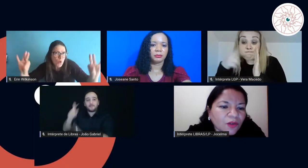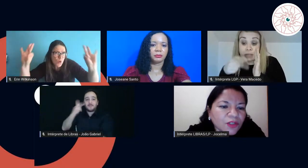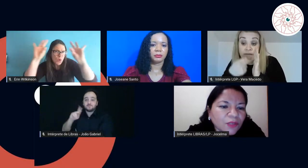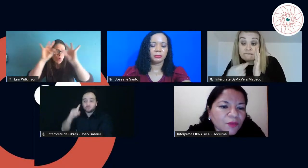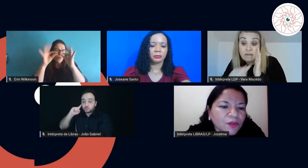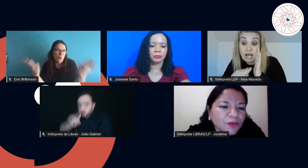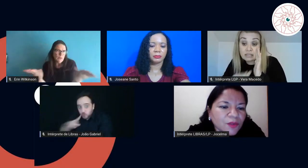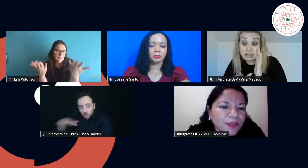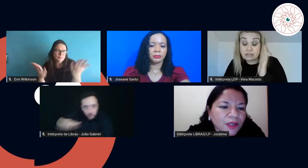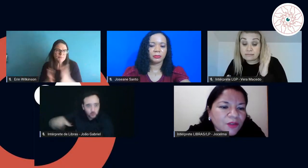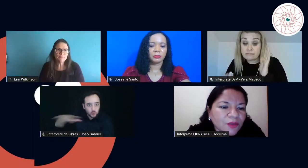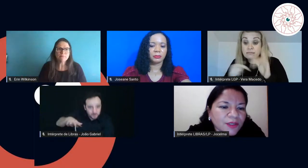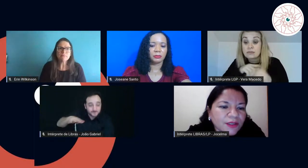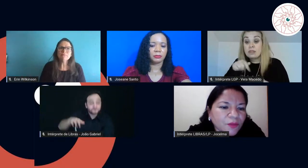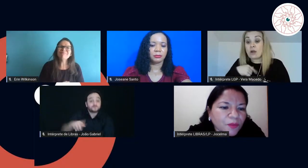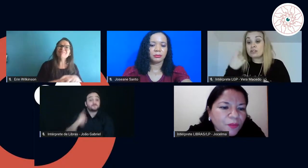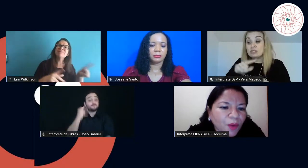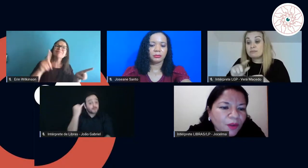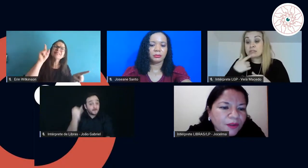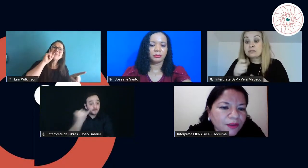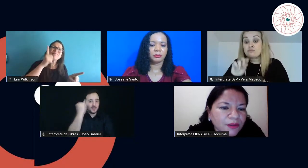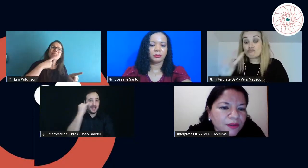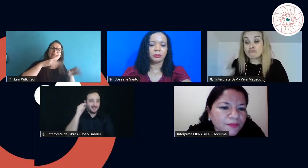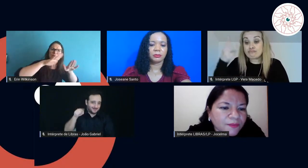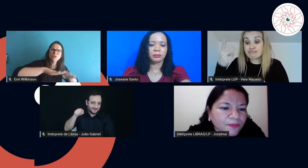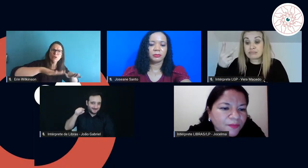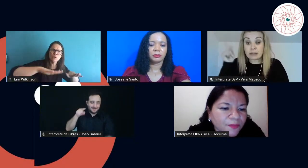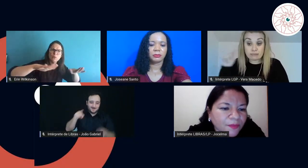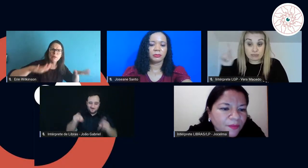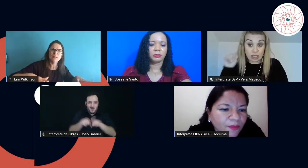Então, nós temos duas questões aí que são